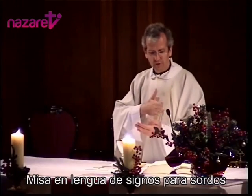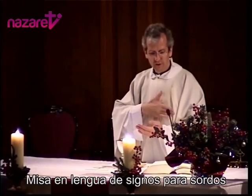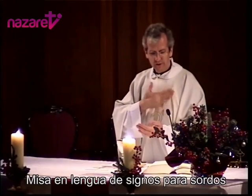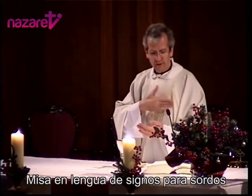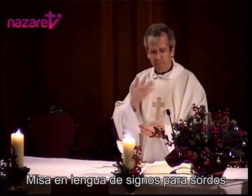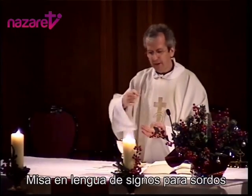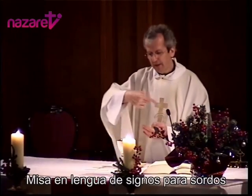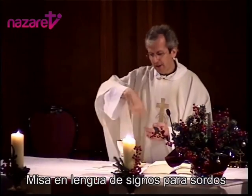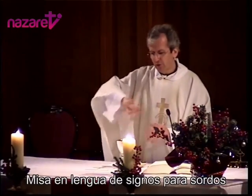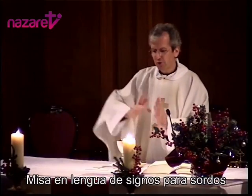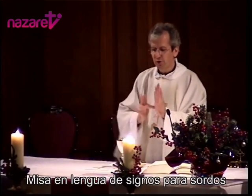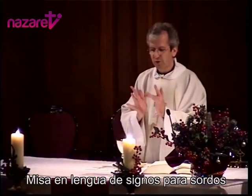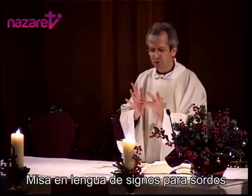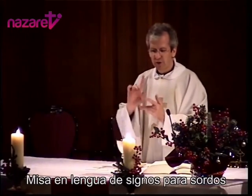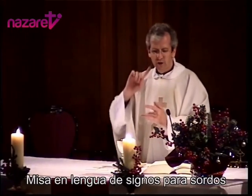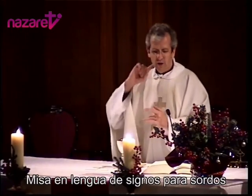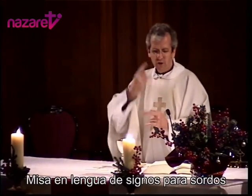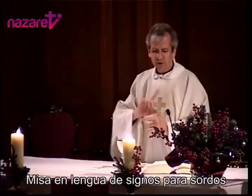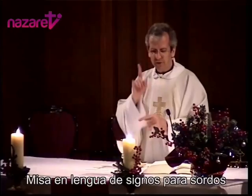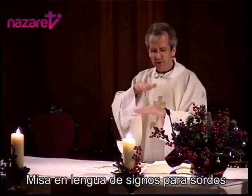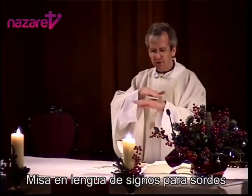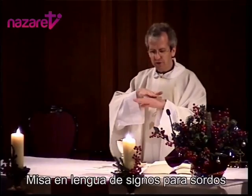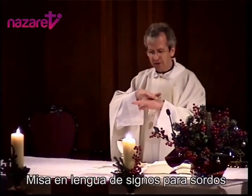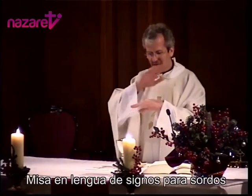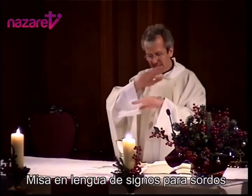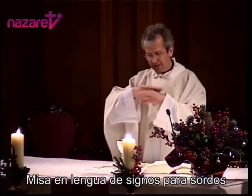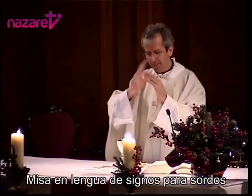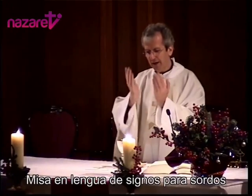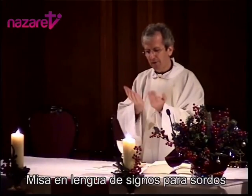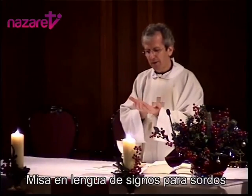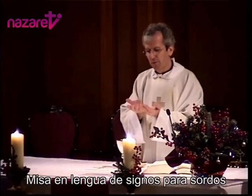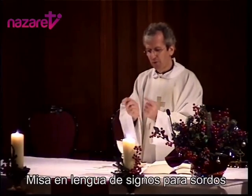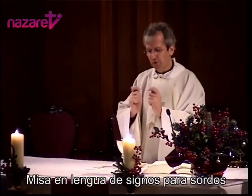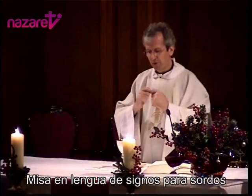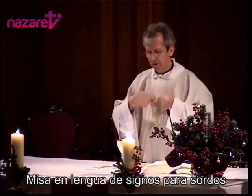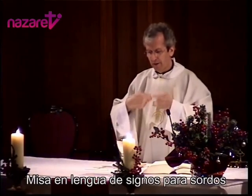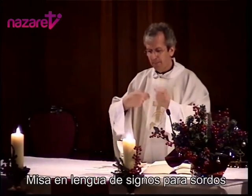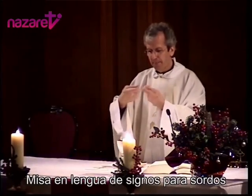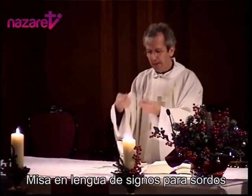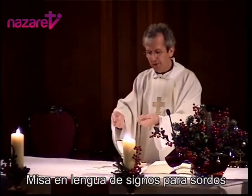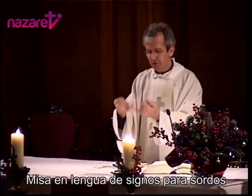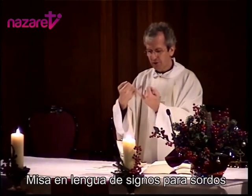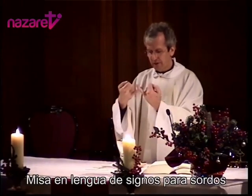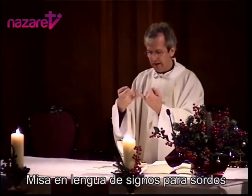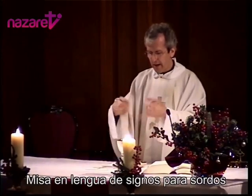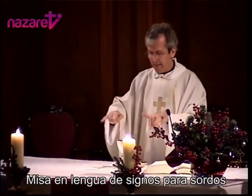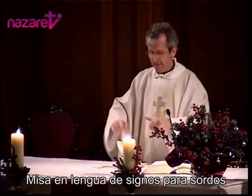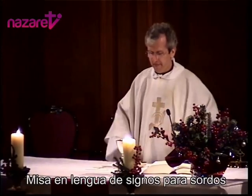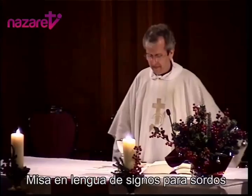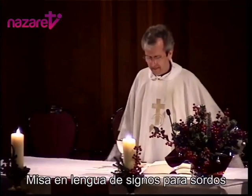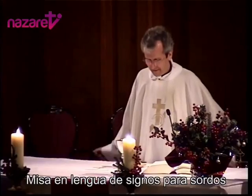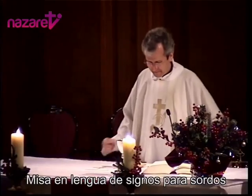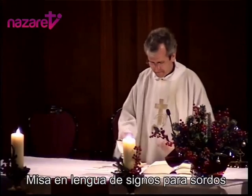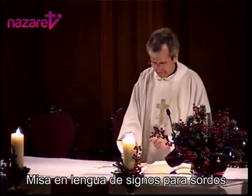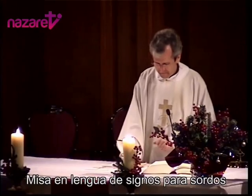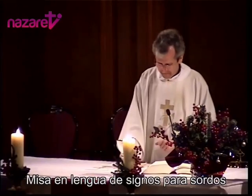mundo, ten piedad de nosotros. Cordero de Dios, que quitas el pecado del mundo, danos la paz.